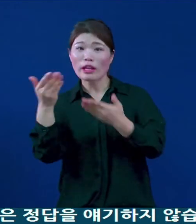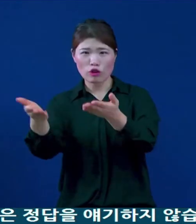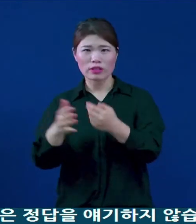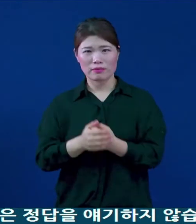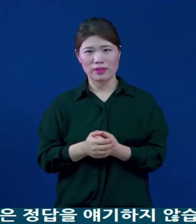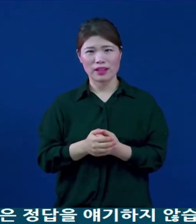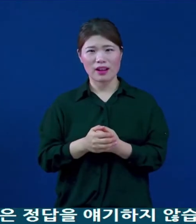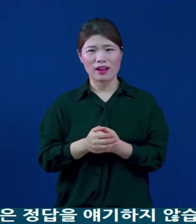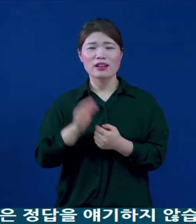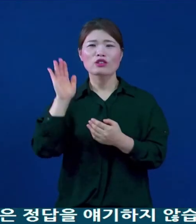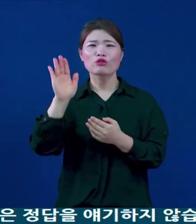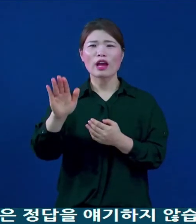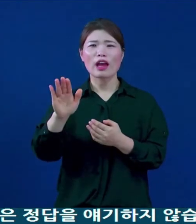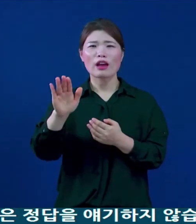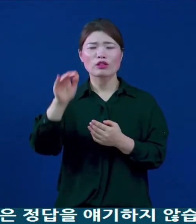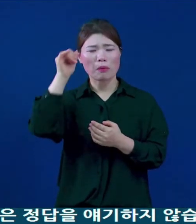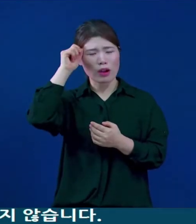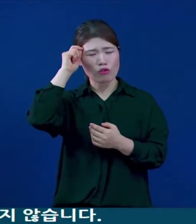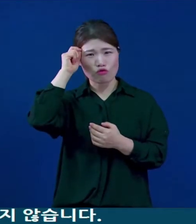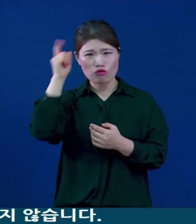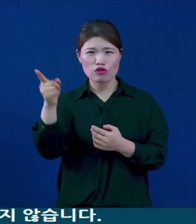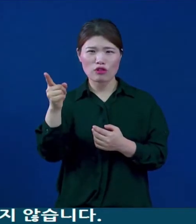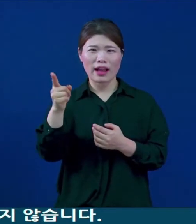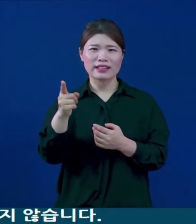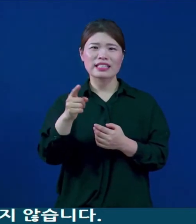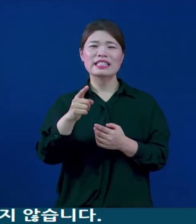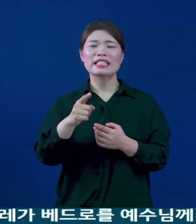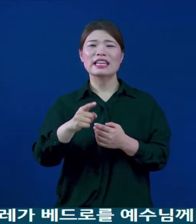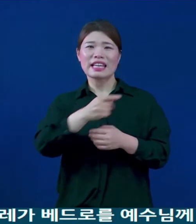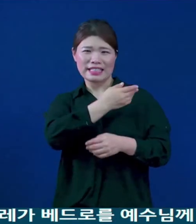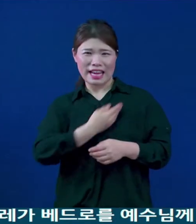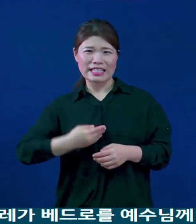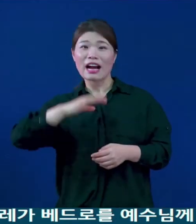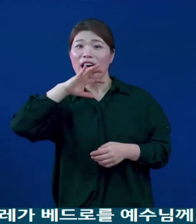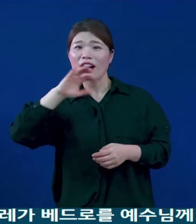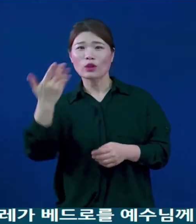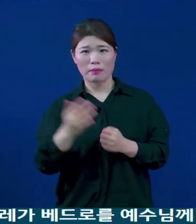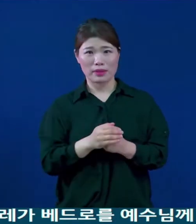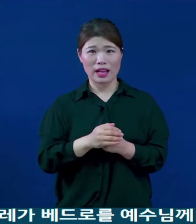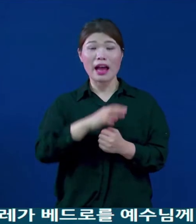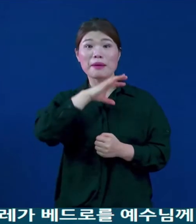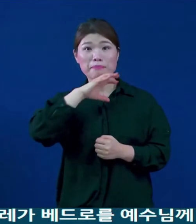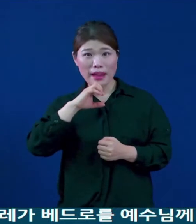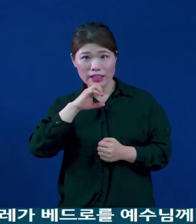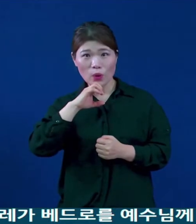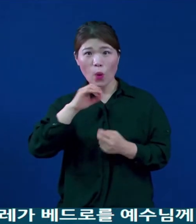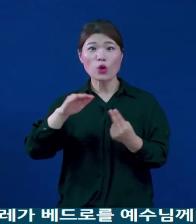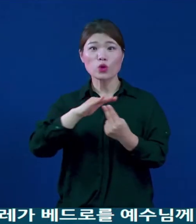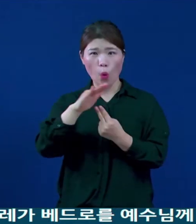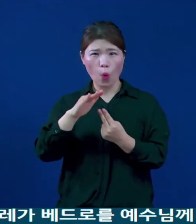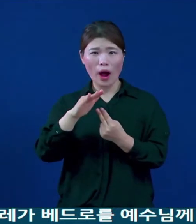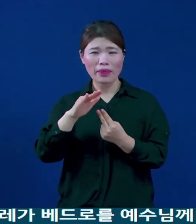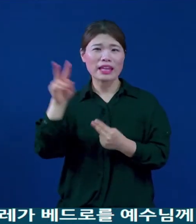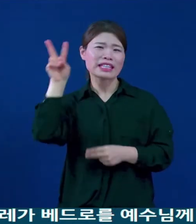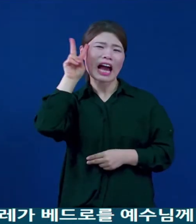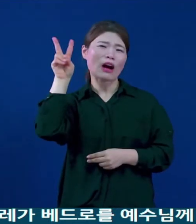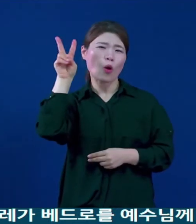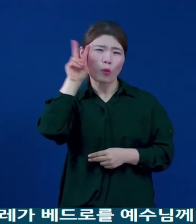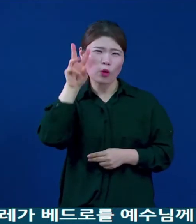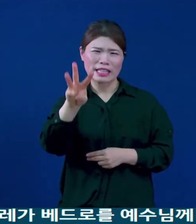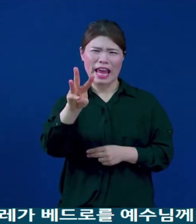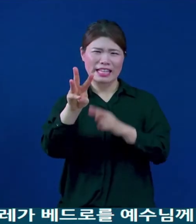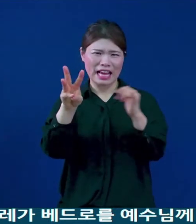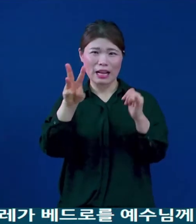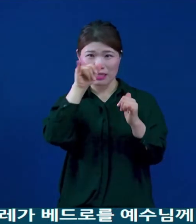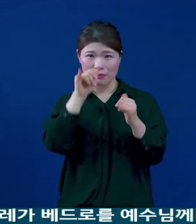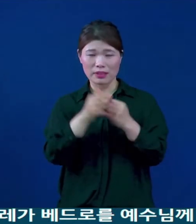되고요. 예수님이 가까이 지내던 특별한 제자가 3명이 있었는데 베드로와 요한과 야고보, 안타깝게도